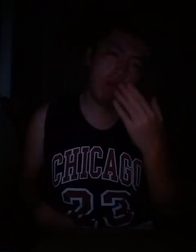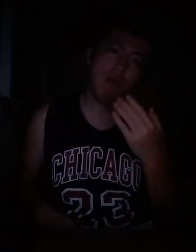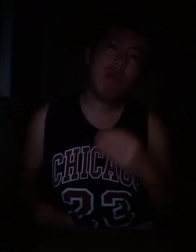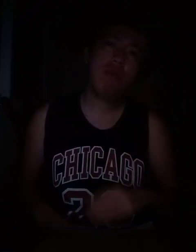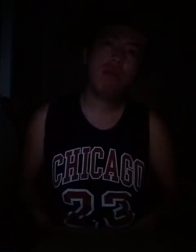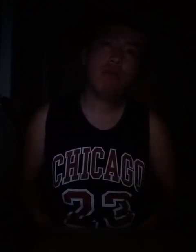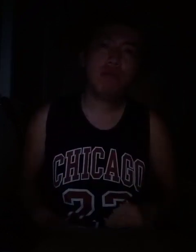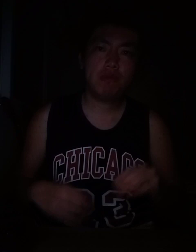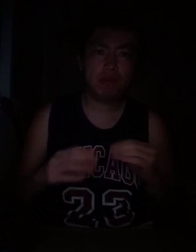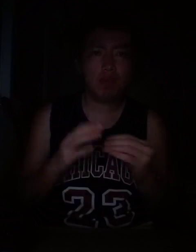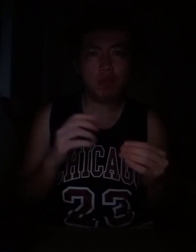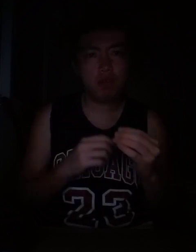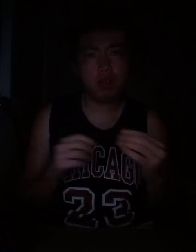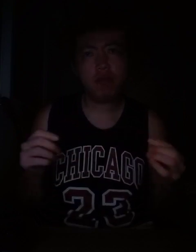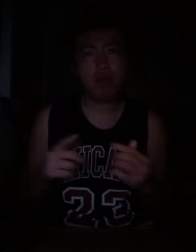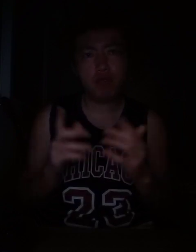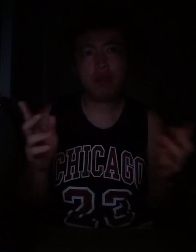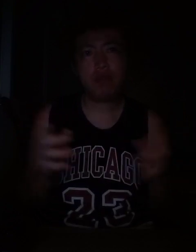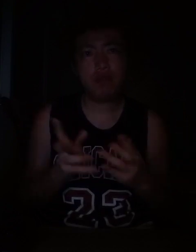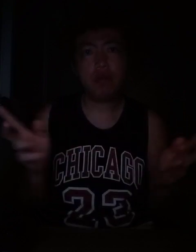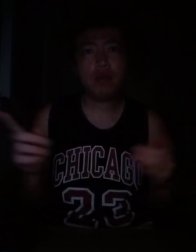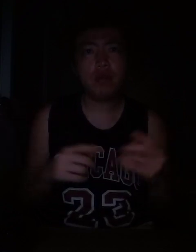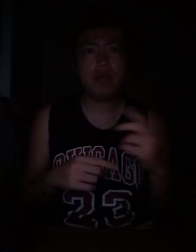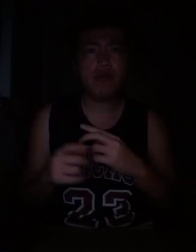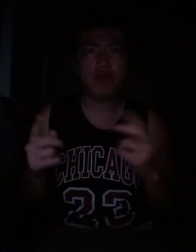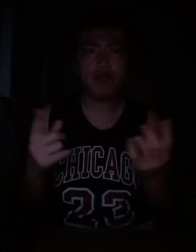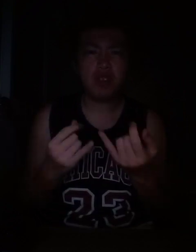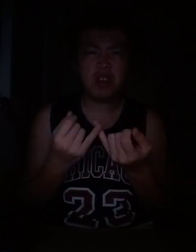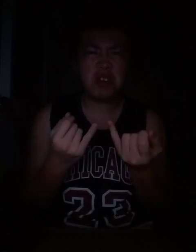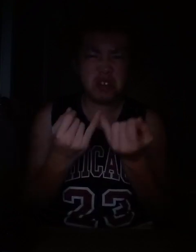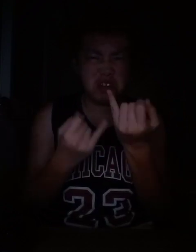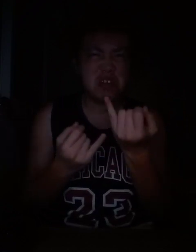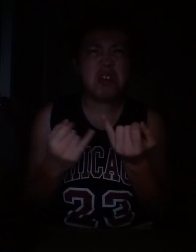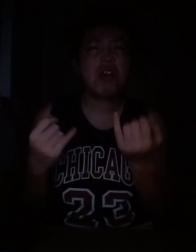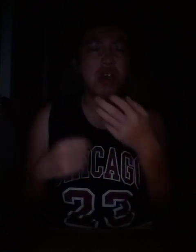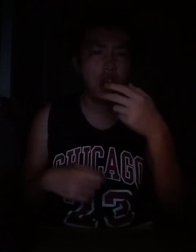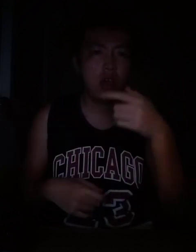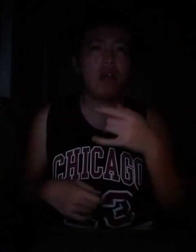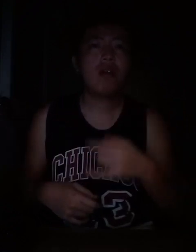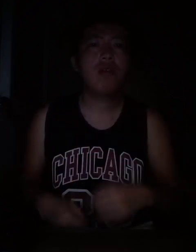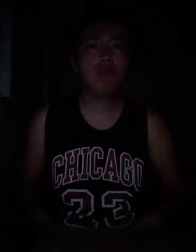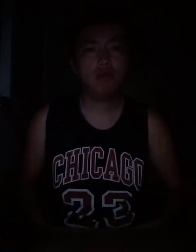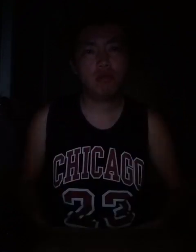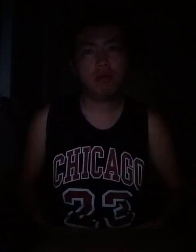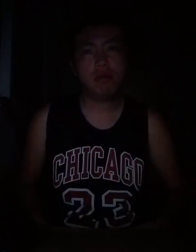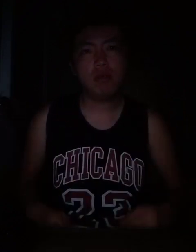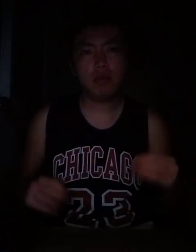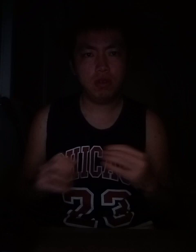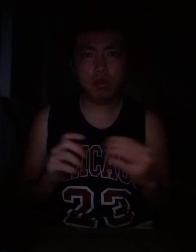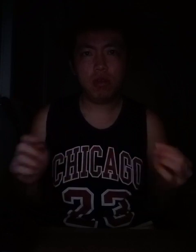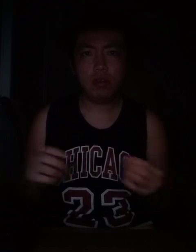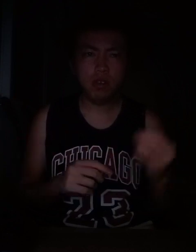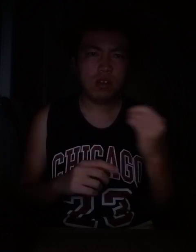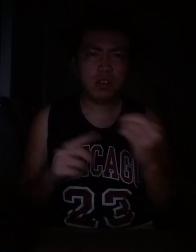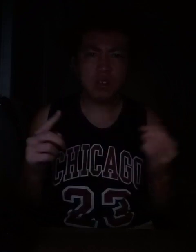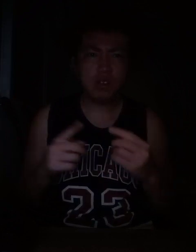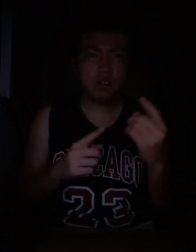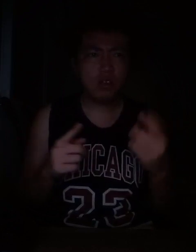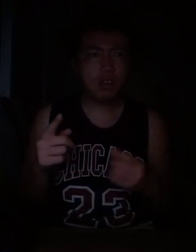이곳 공장에서는 지난해 10월과 지난달에도 근로자 손가락 끼임 사고가 발생했습니다. 당시 경찰은 안전조치 의무를 지키지 않은